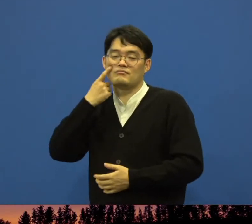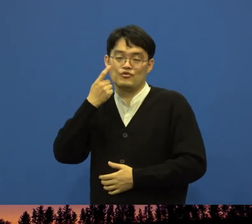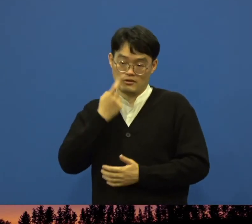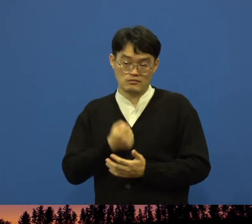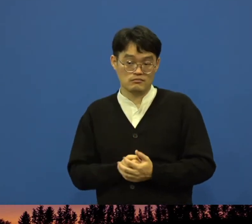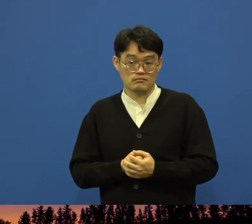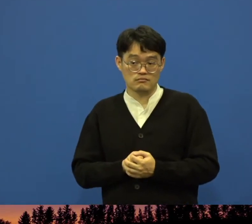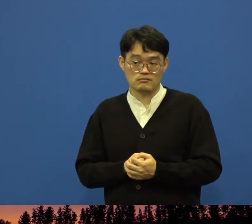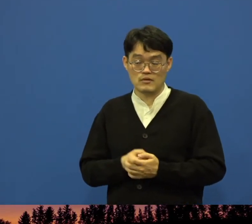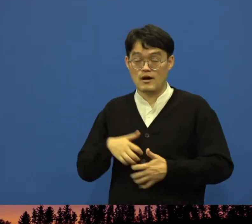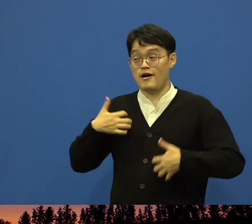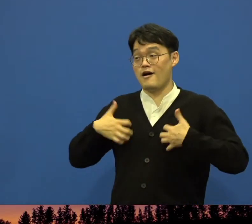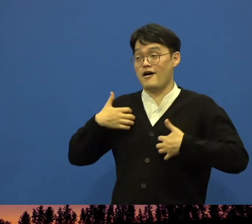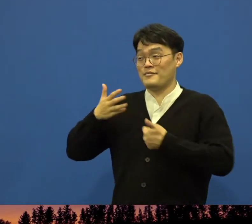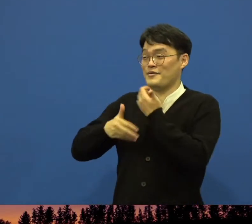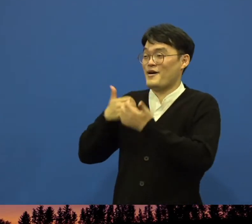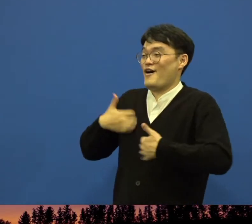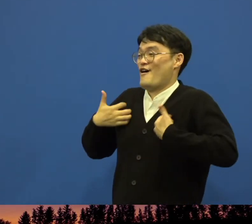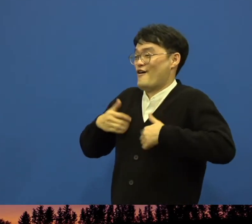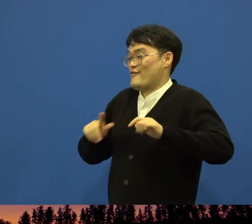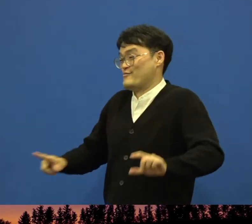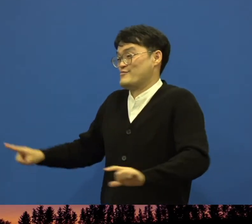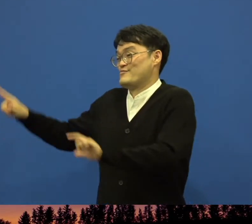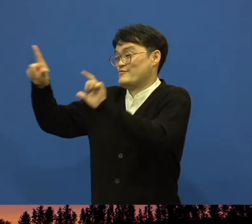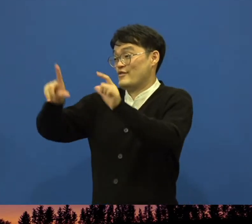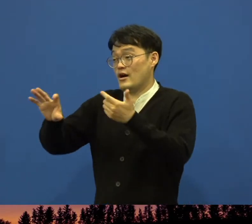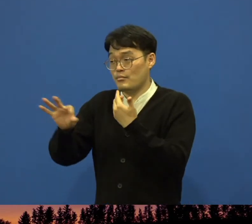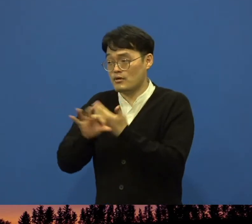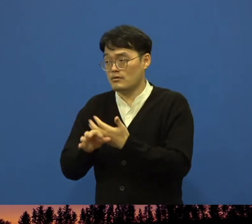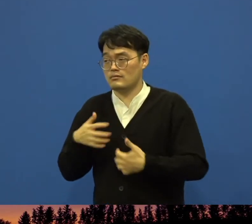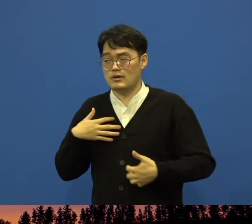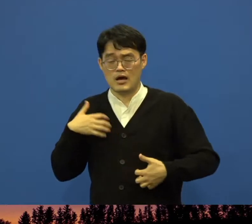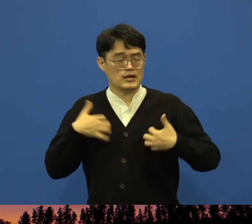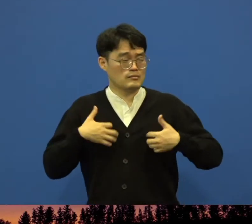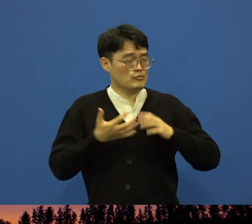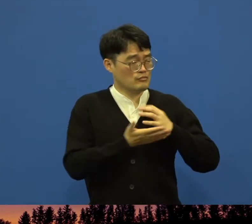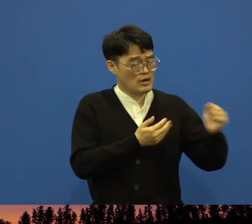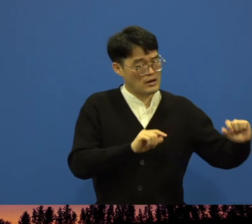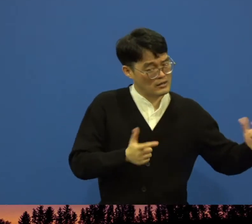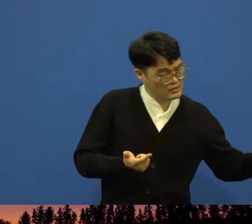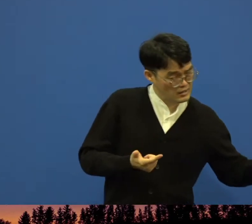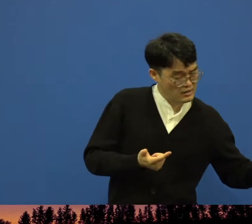즐거움을, 하나님을 기쁘시게 하면 내 인생의 즐거움이 다 빼앗길 것이라고 생각하는데 그렇지 않아요.